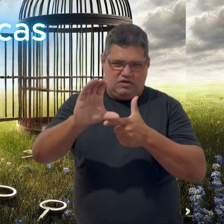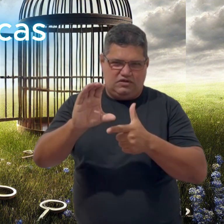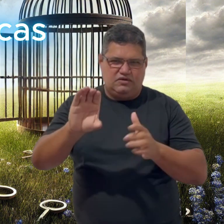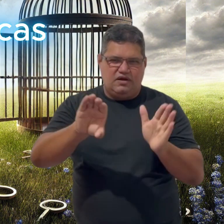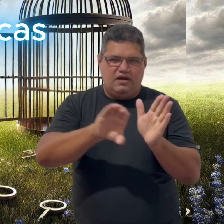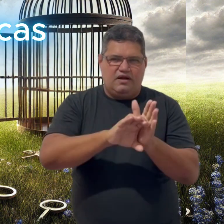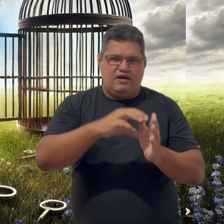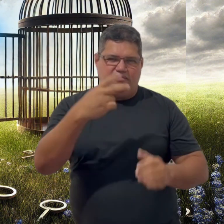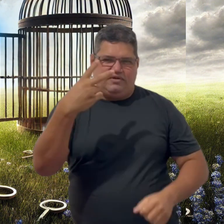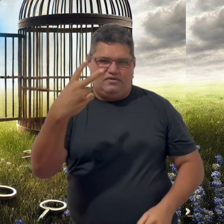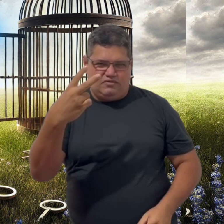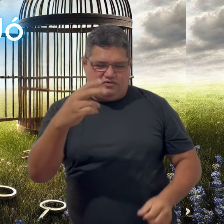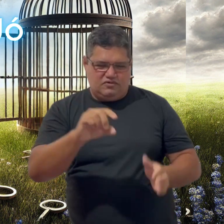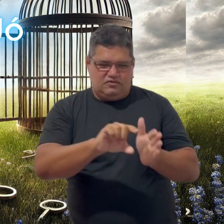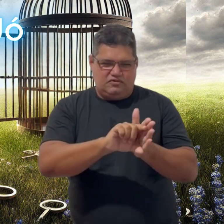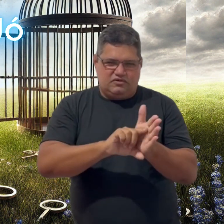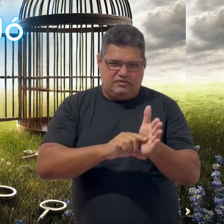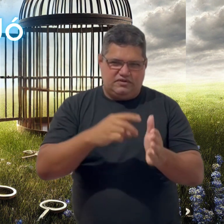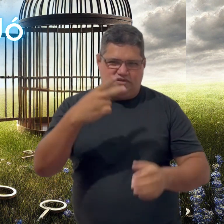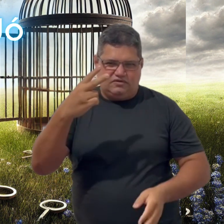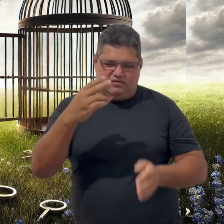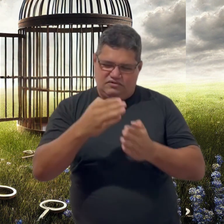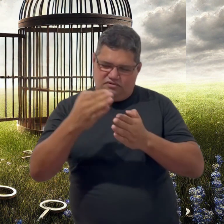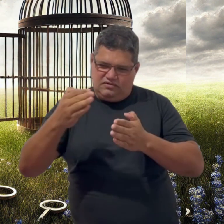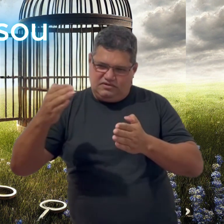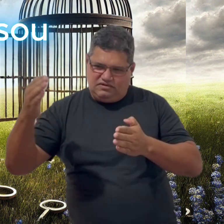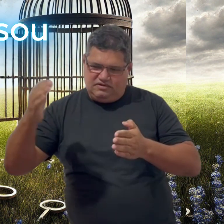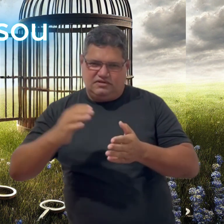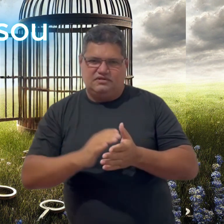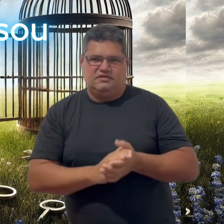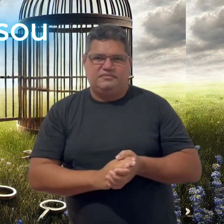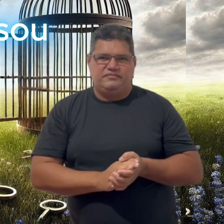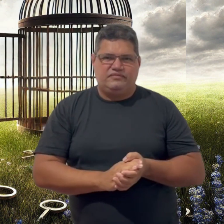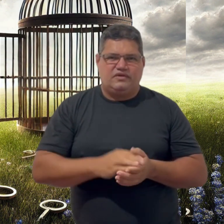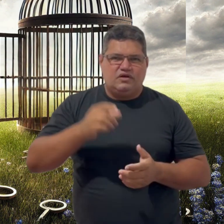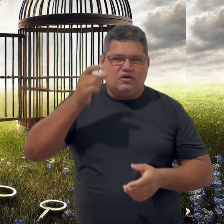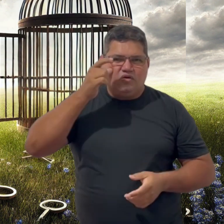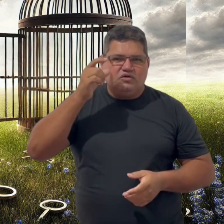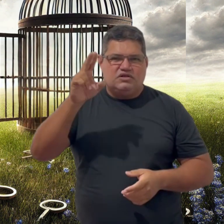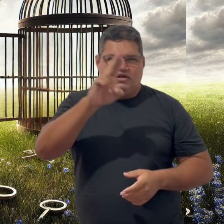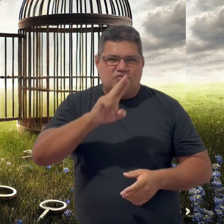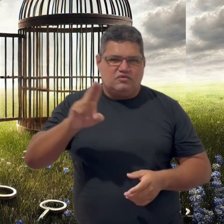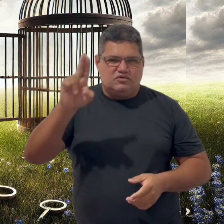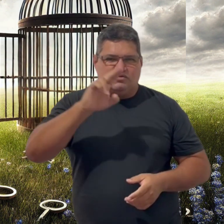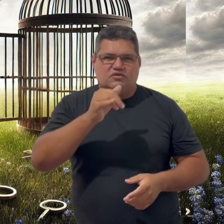Essa tática contra o justo Jó, o diabo usou